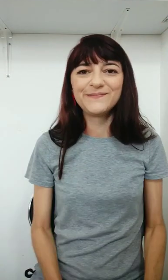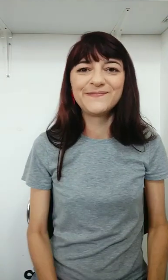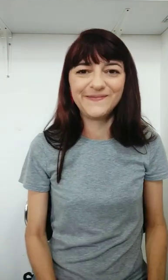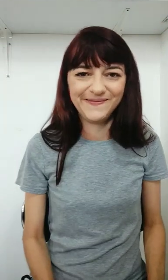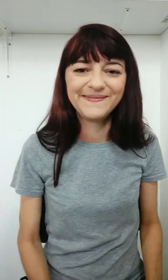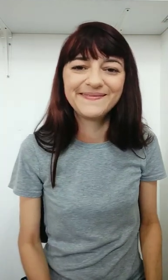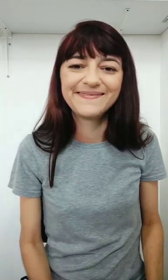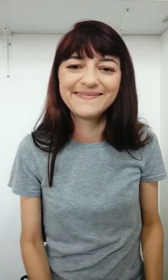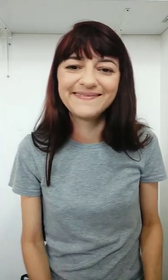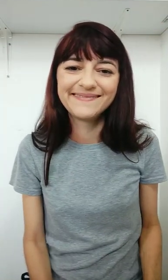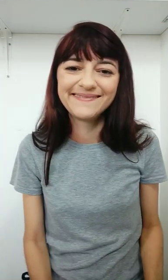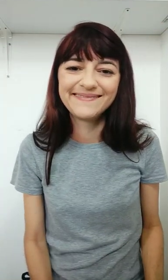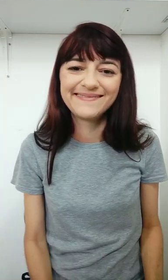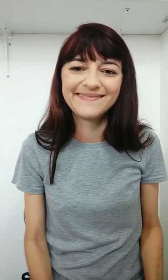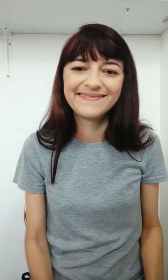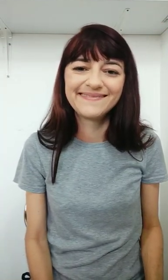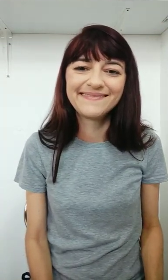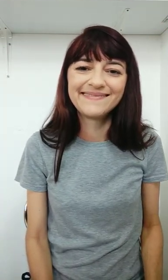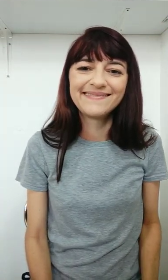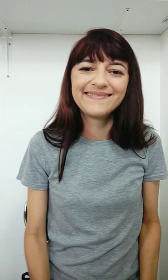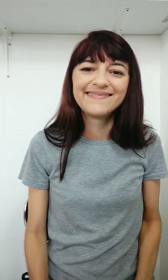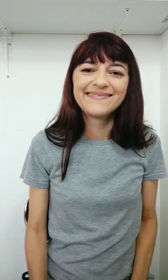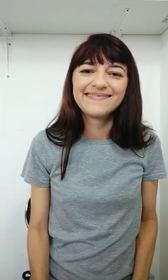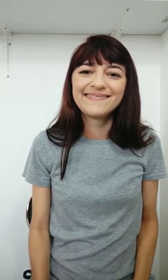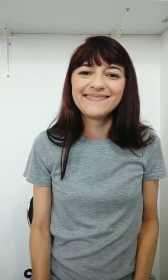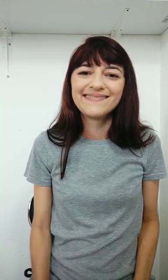guardando, adquirindo novos conhecimentos.